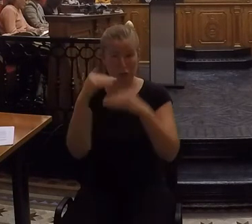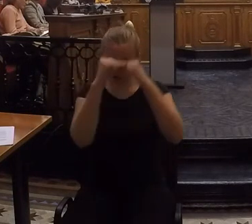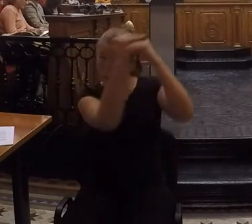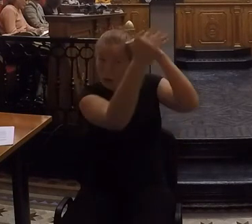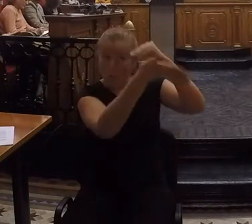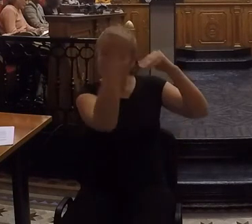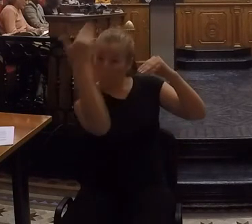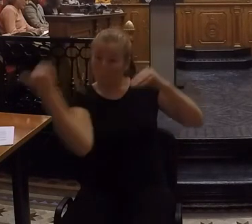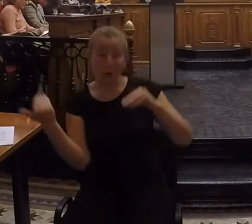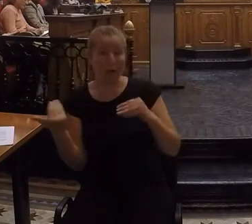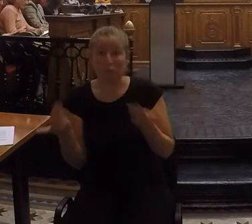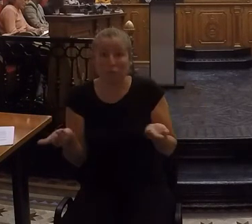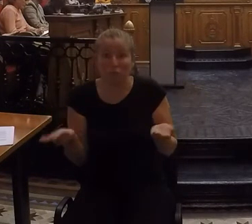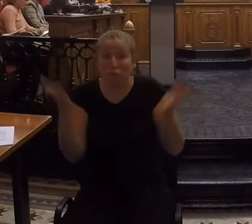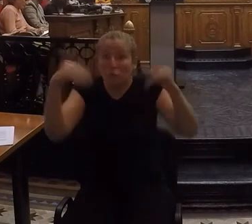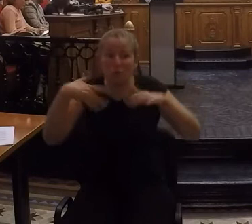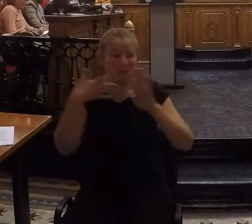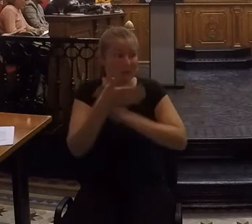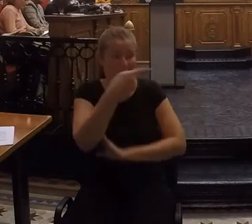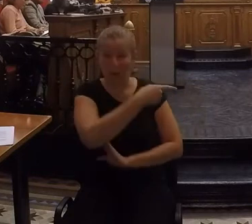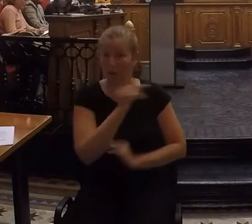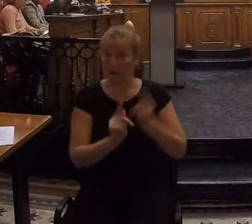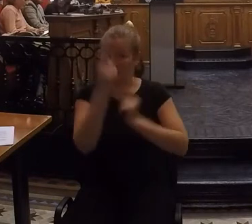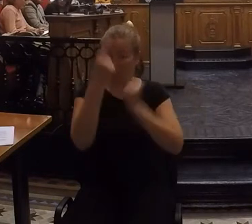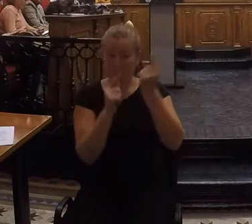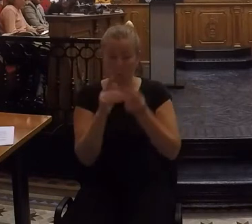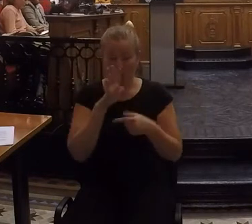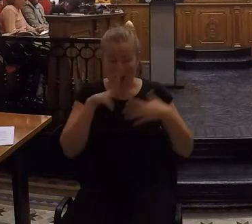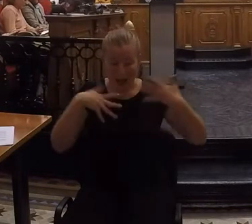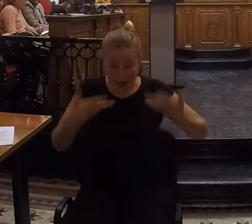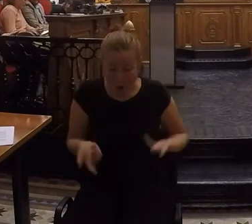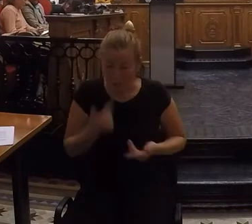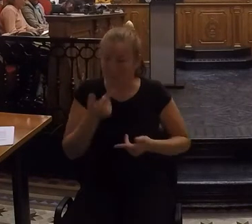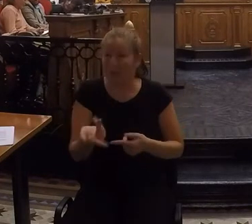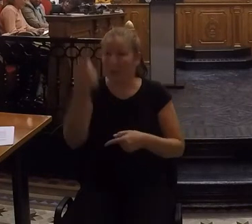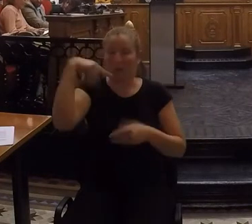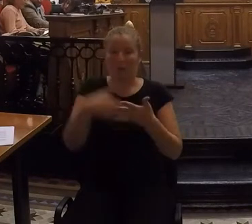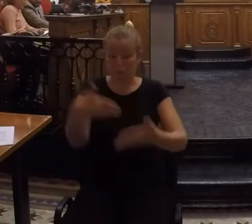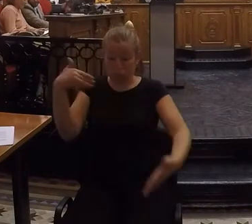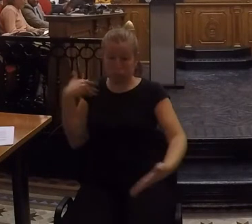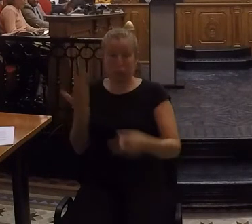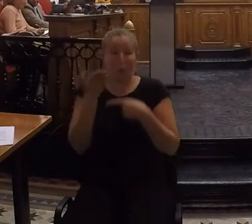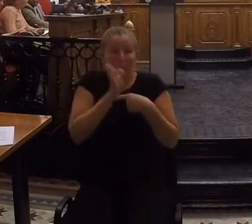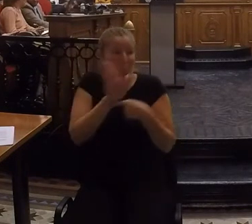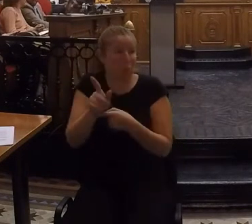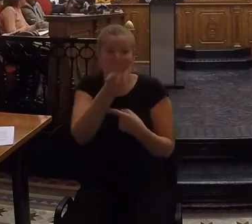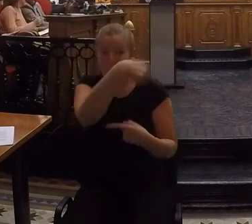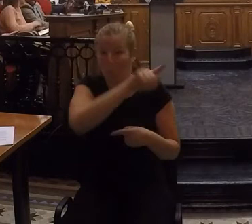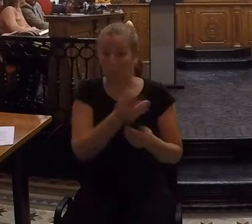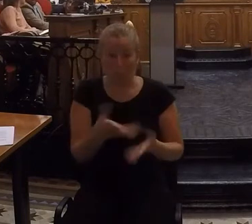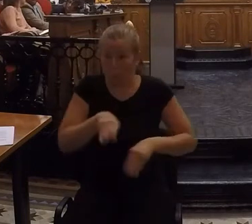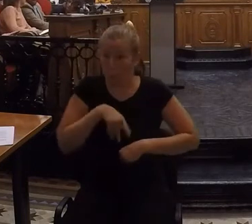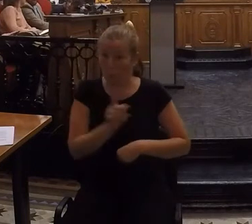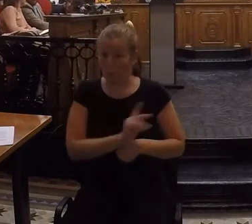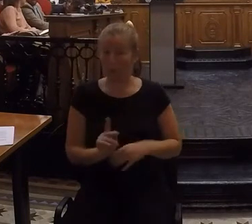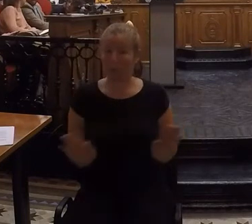un despropósito. Ustedes hoy no aceptan las modificaciones que les proponemos desde la oposición. Sin embargo, ya verán cómo